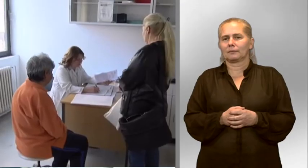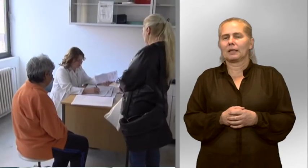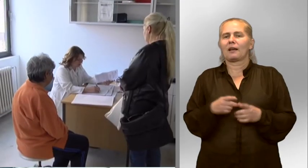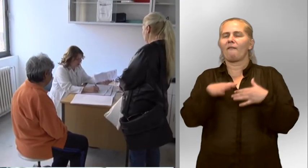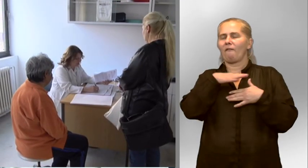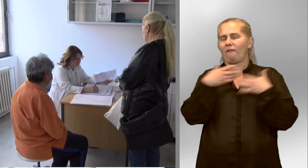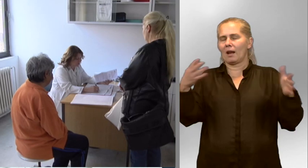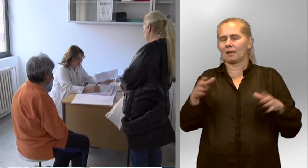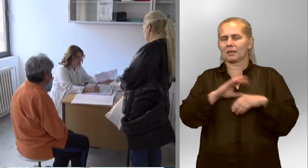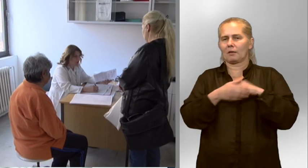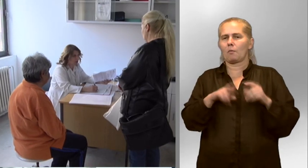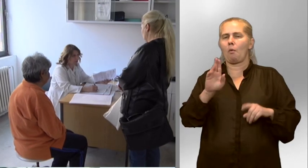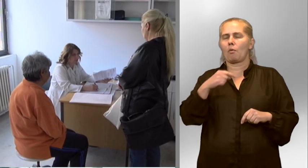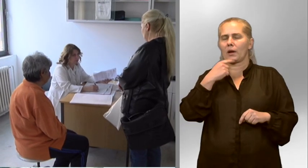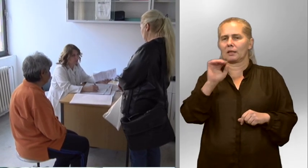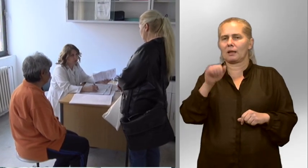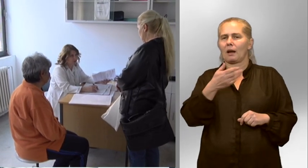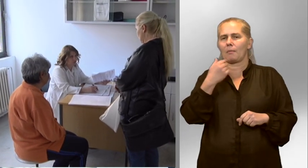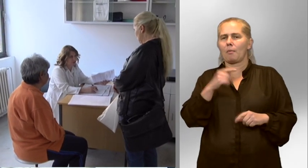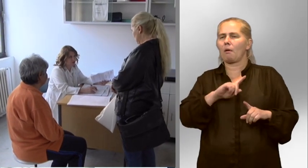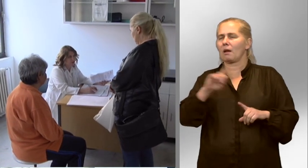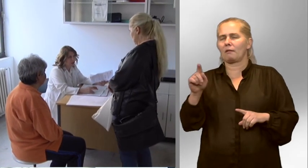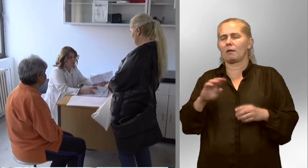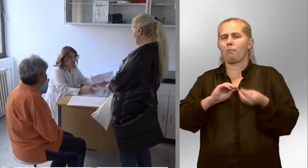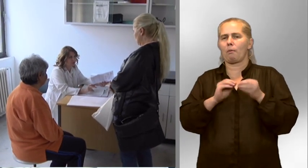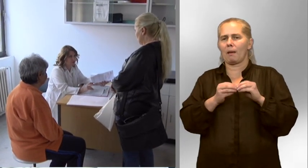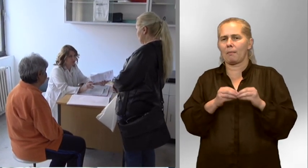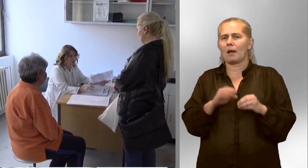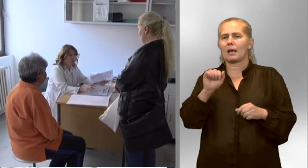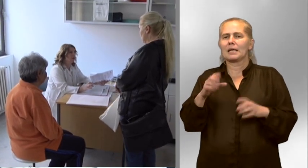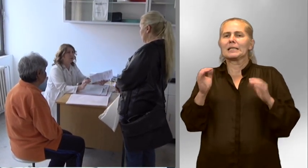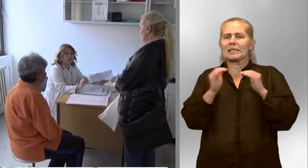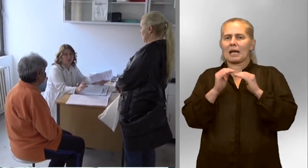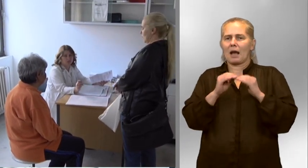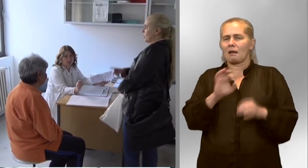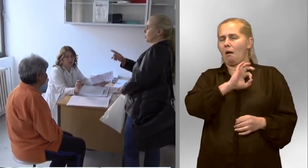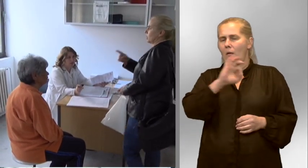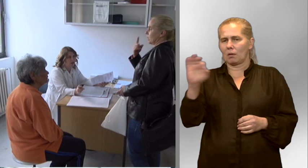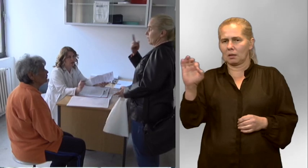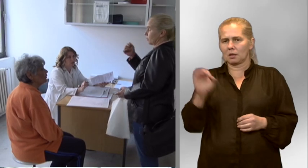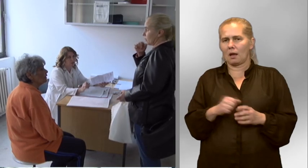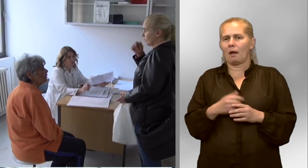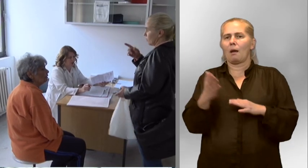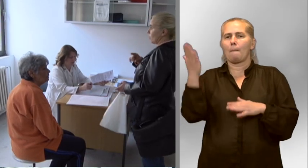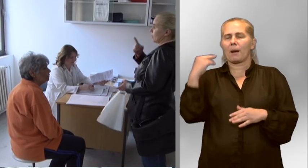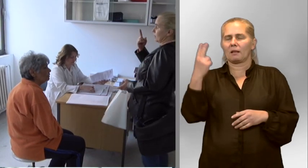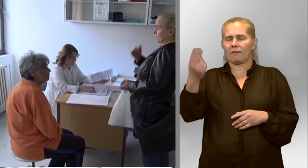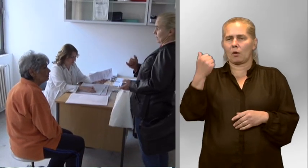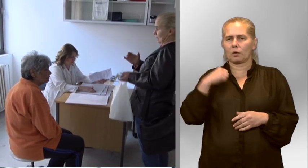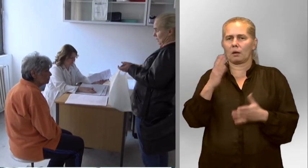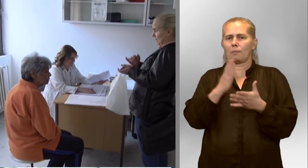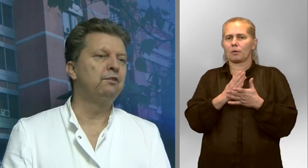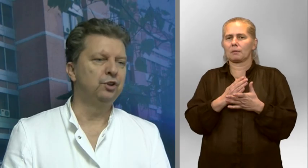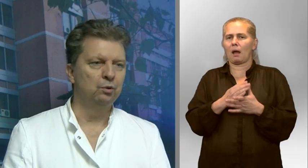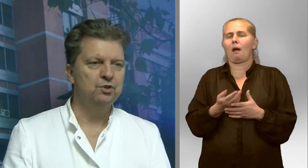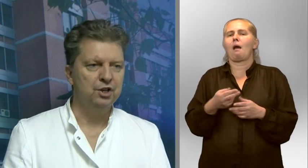Sa velikim zadovoljstvom mogu reći da nemamo nikakvih problema, da je saradnja odlična. Od pred dve godine sam bio